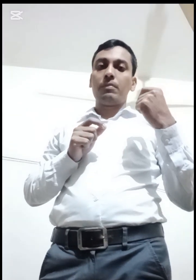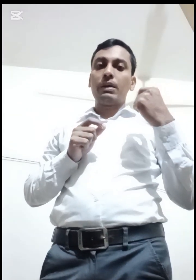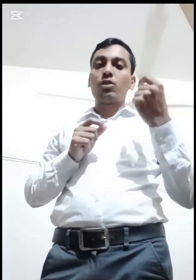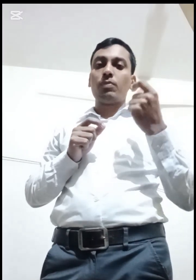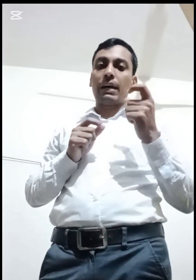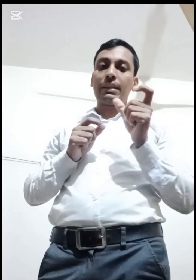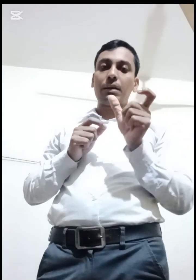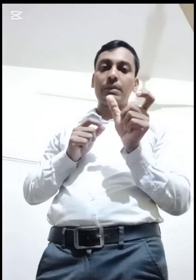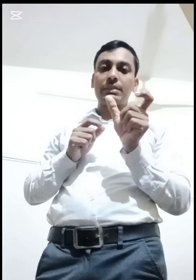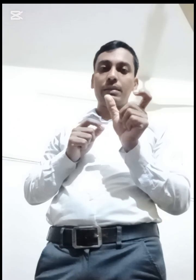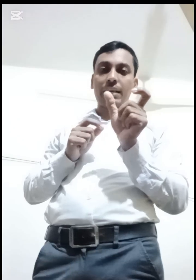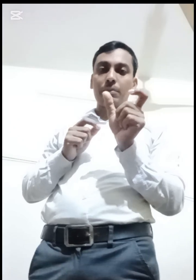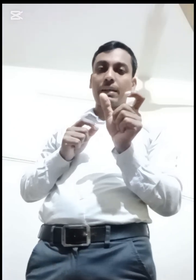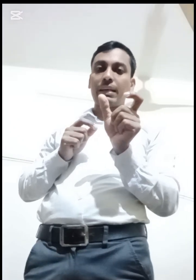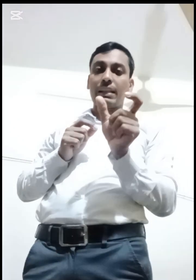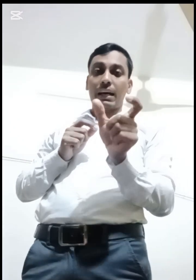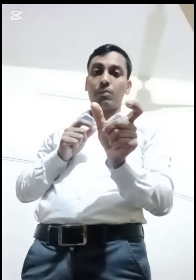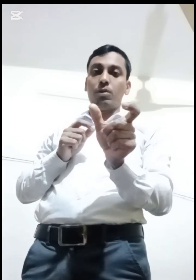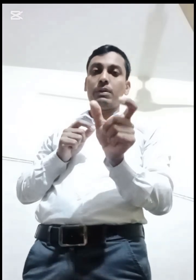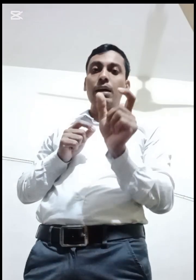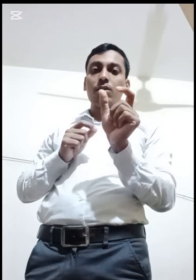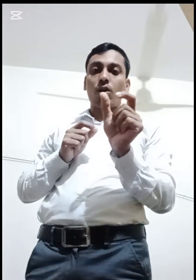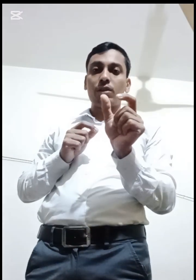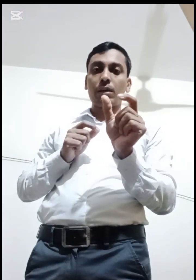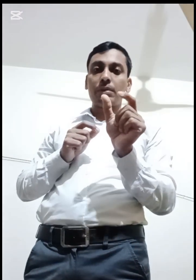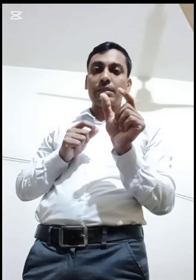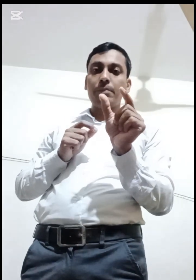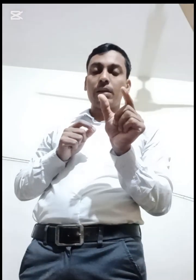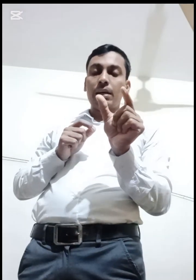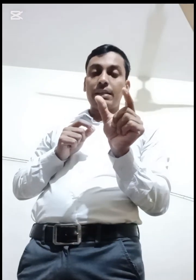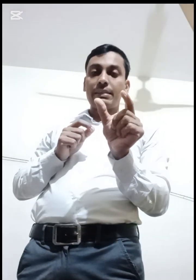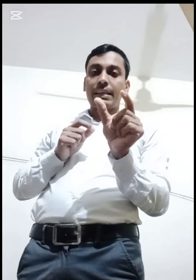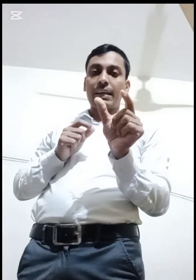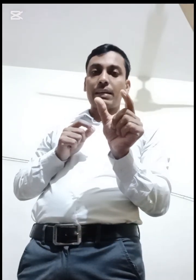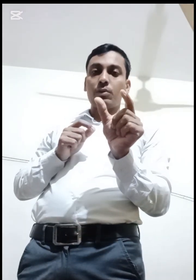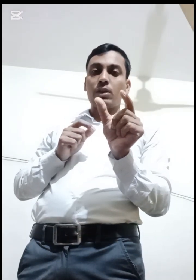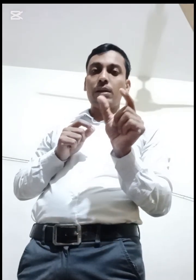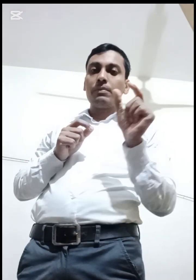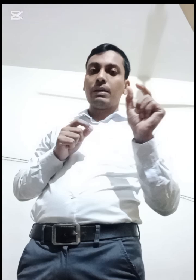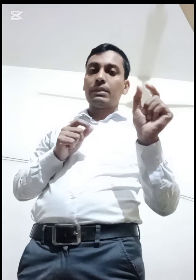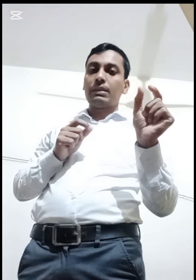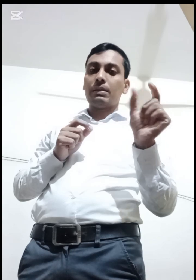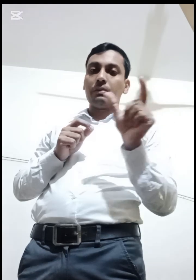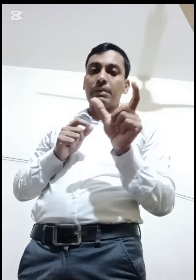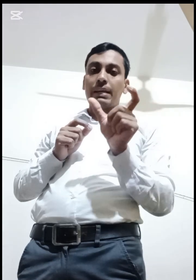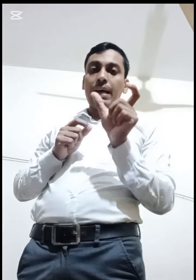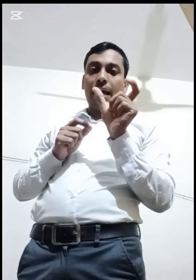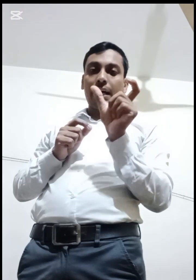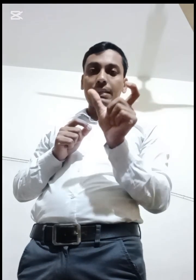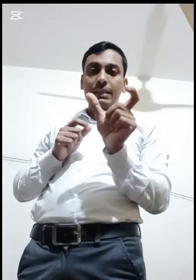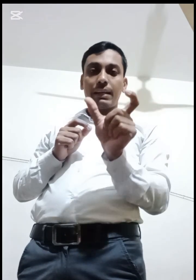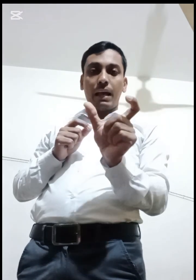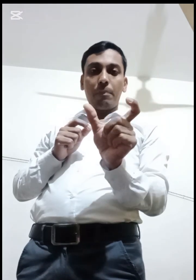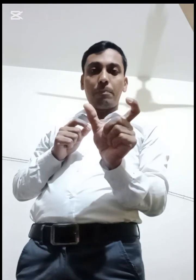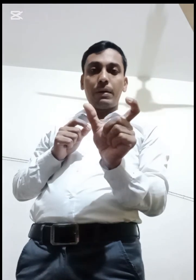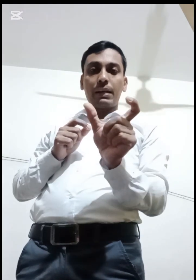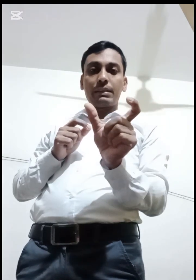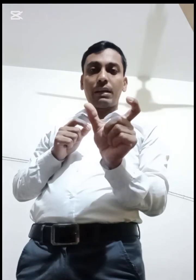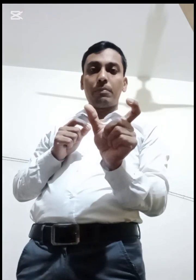এরকম লেখা দেখবেন যে সার্কিট ব্রেকার দেখাবো আমি, তখন দেখবেন যে 30 সেকেন্ডের মধ্যে সে মানে 1000 অ্যাম্পিয়ার যাবে